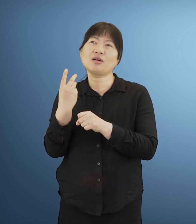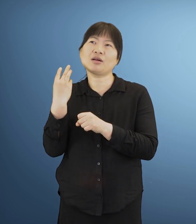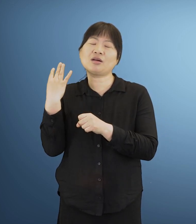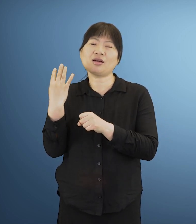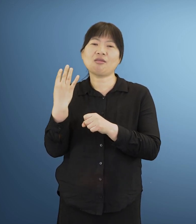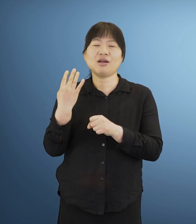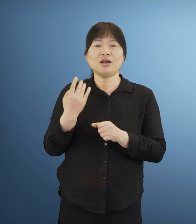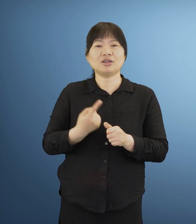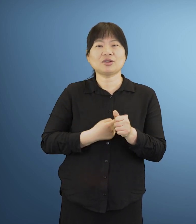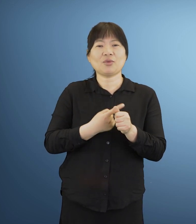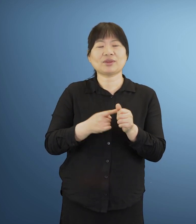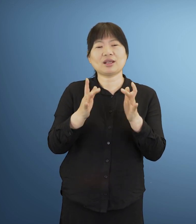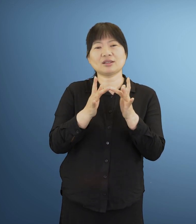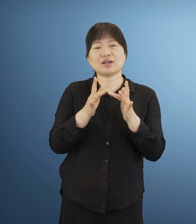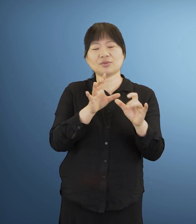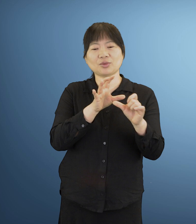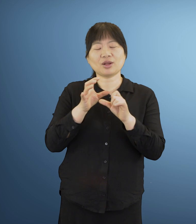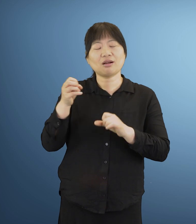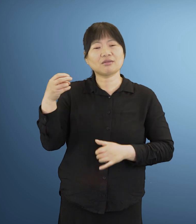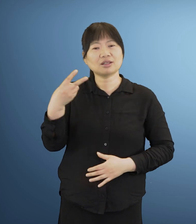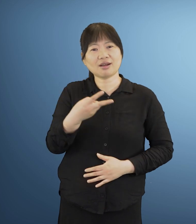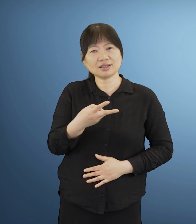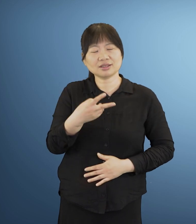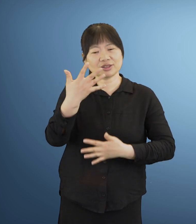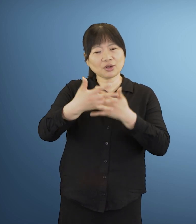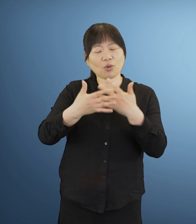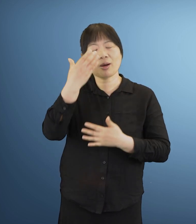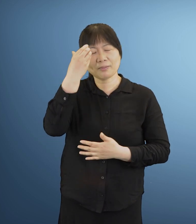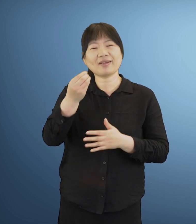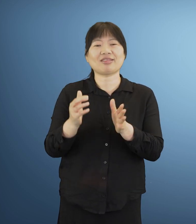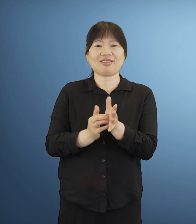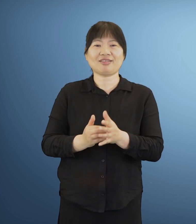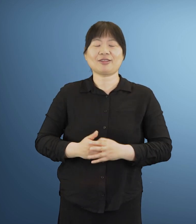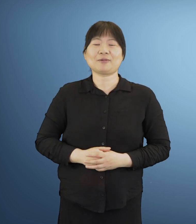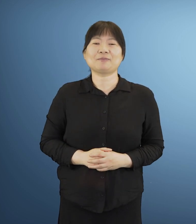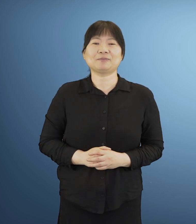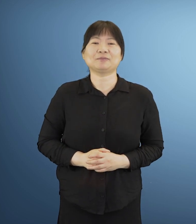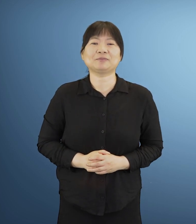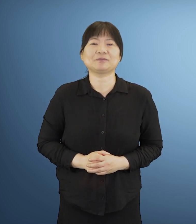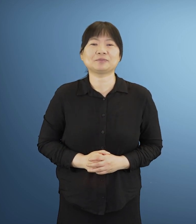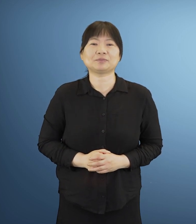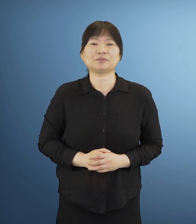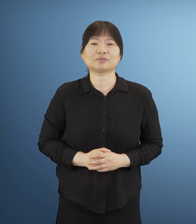영화를 우연히 인터넷을 통해서 다시 보게 됐습니다.